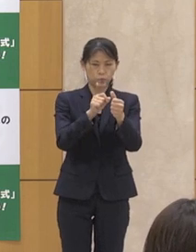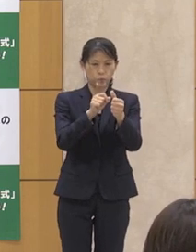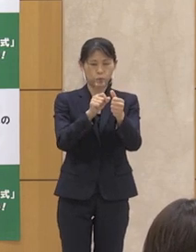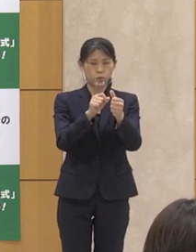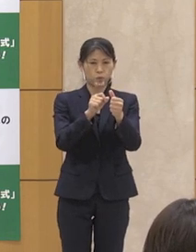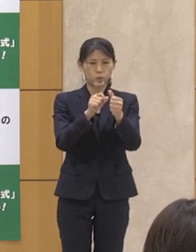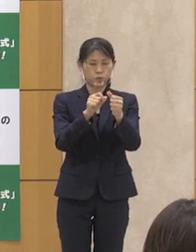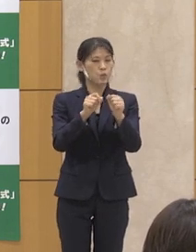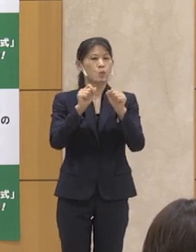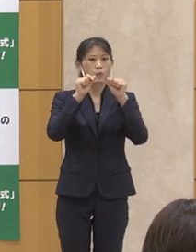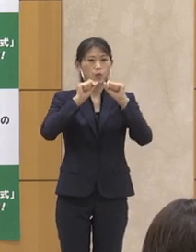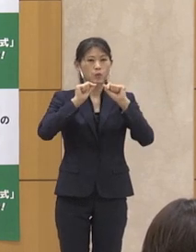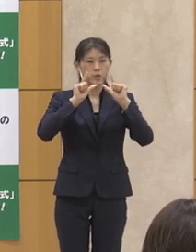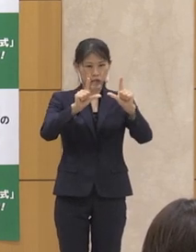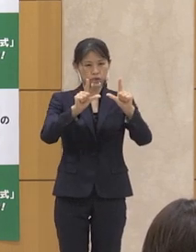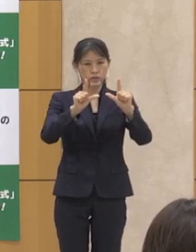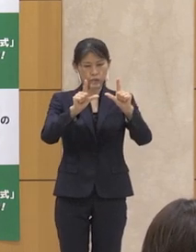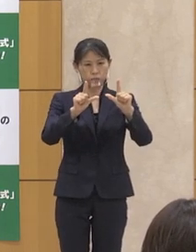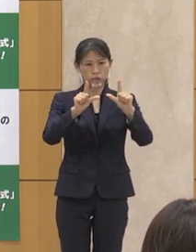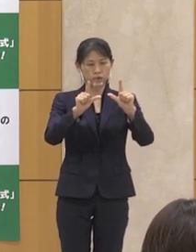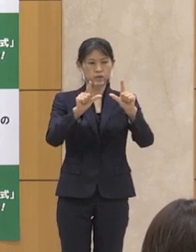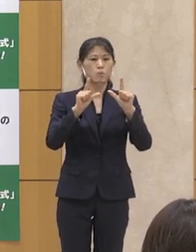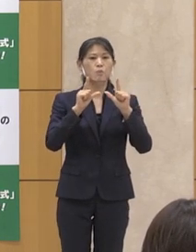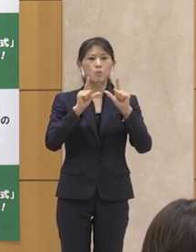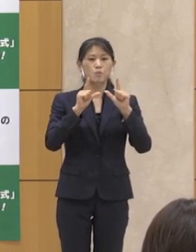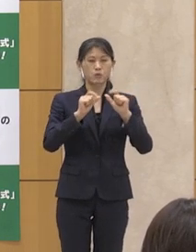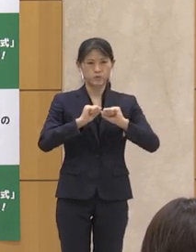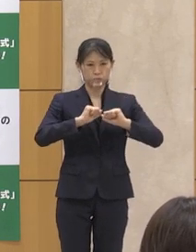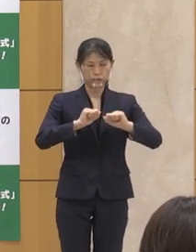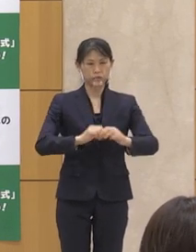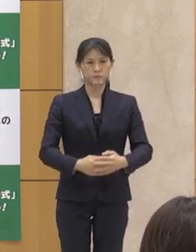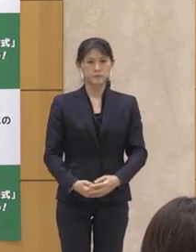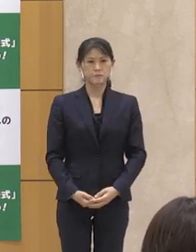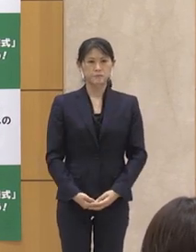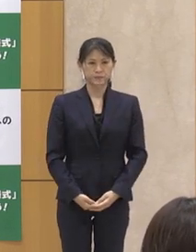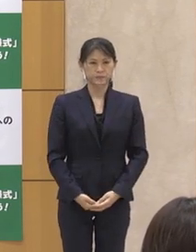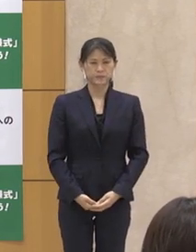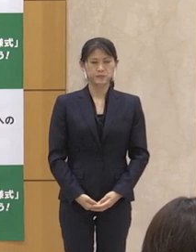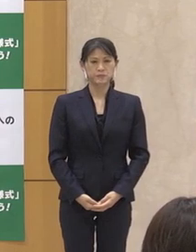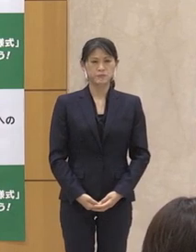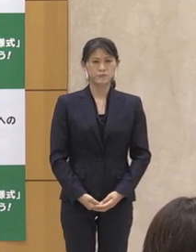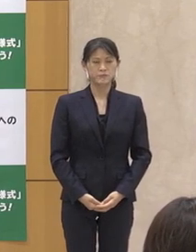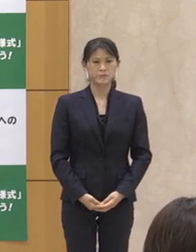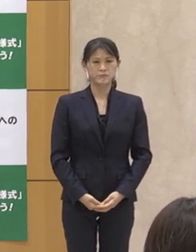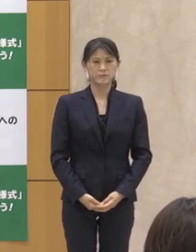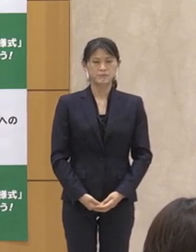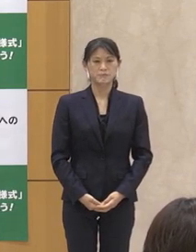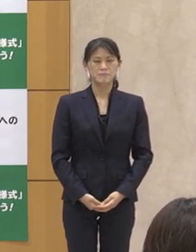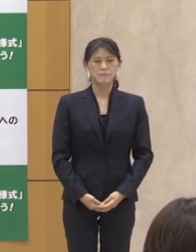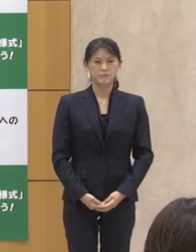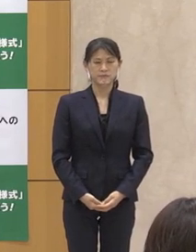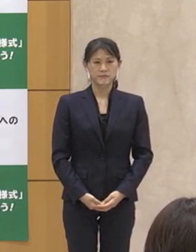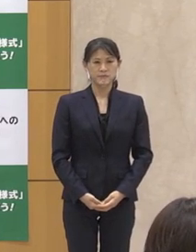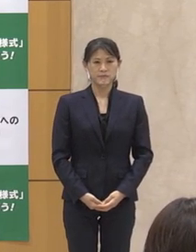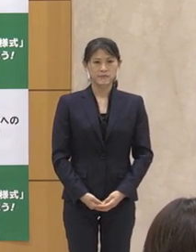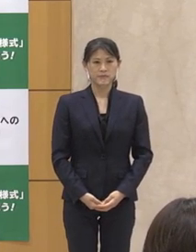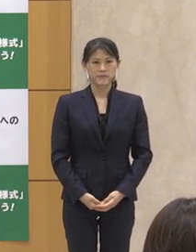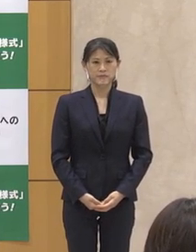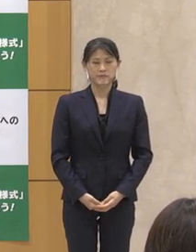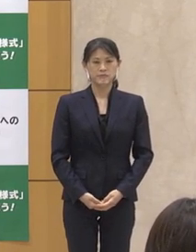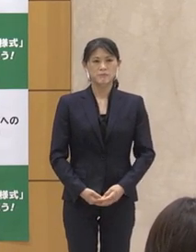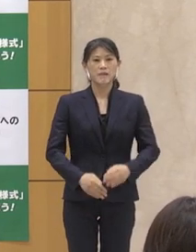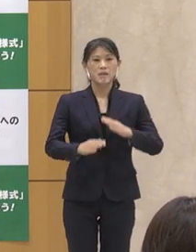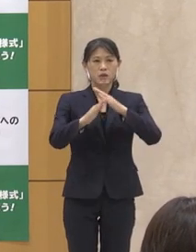について、ご報告を申し上げます。 はい、それではまず私から